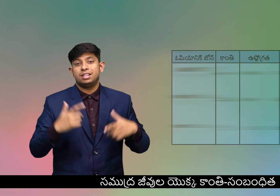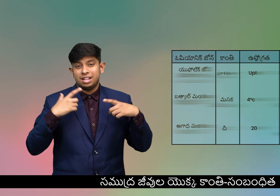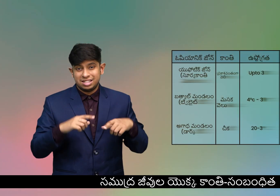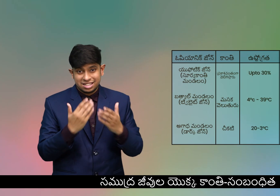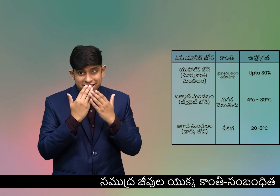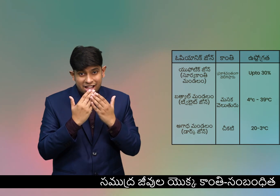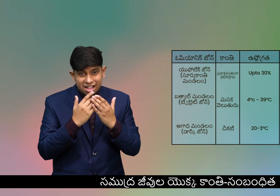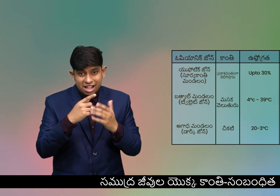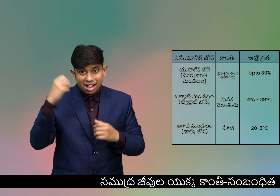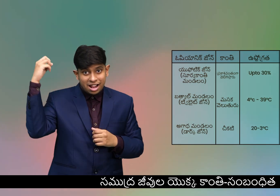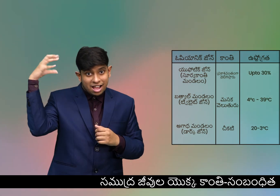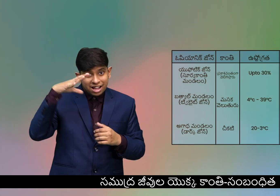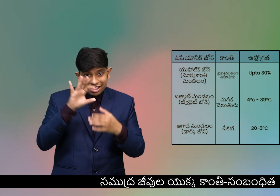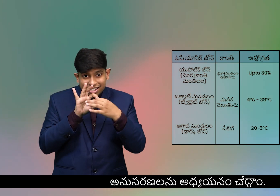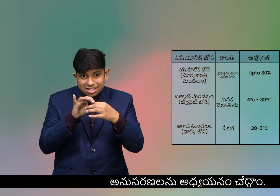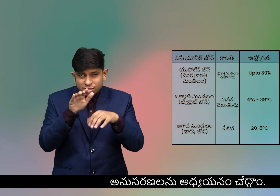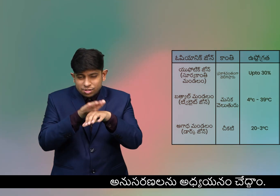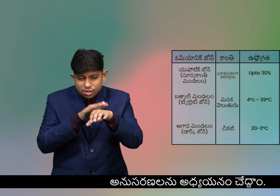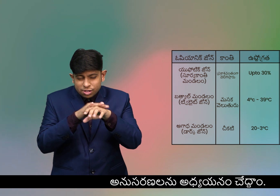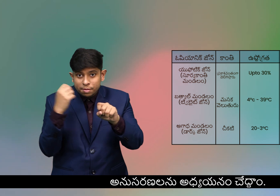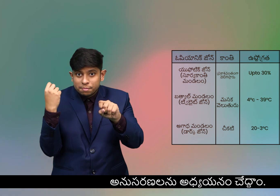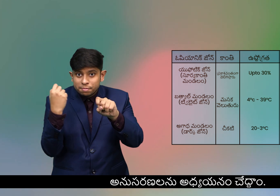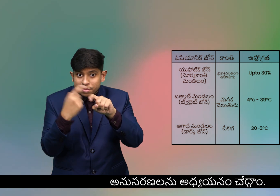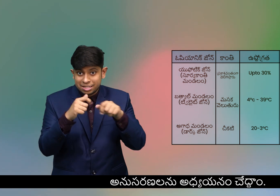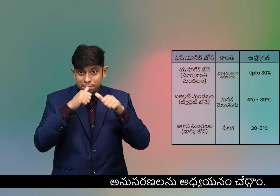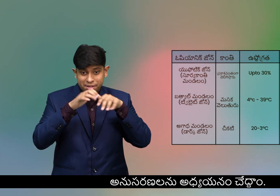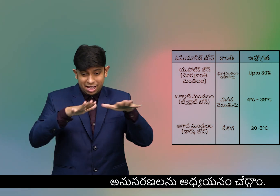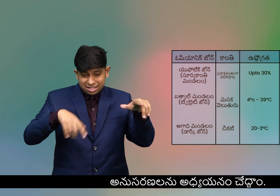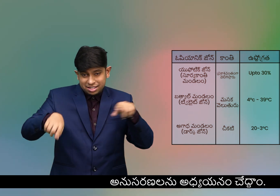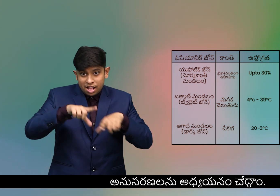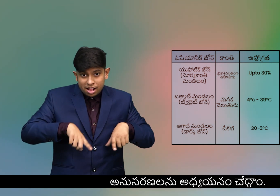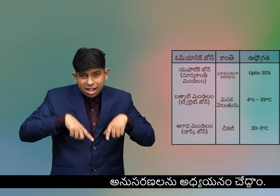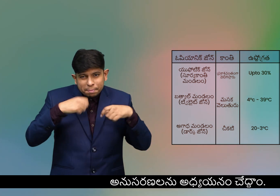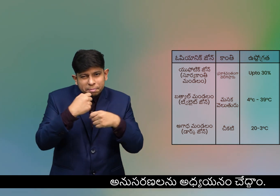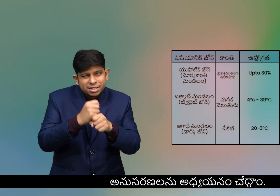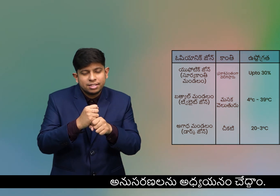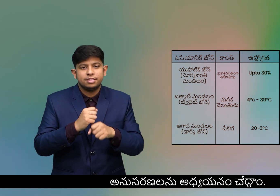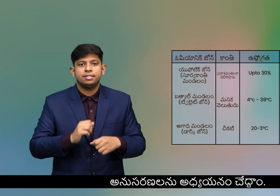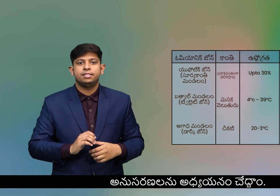సముద్ర జీవుల యొక్క కాంతి సంబంధిత అనుసరణలను అధ్యయనం చేద్దాం.